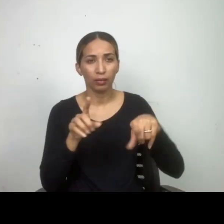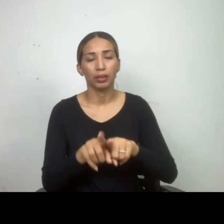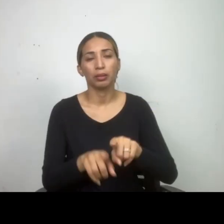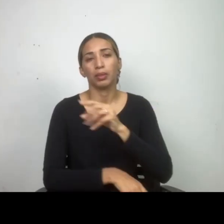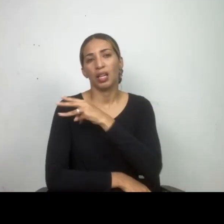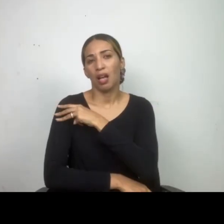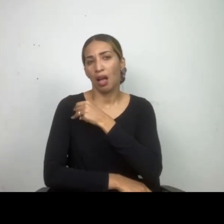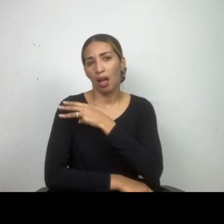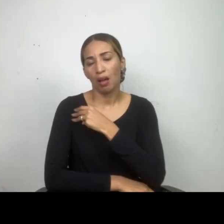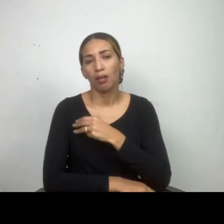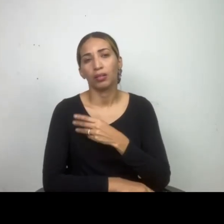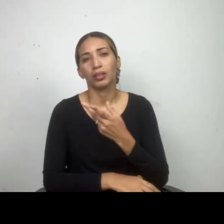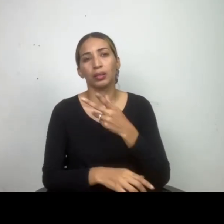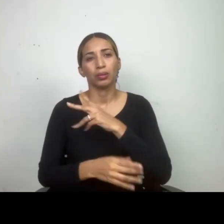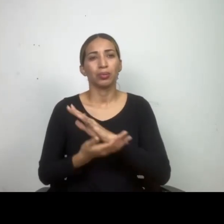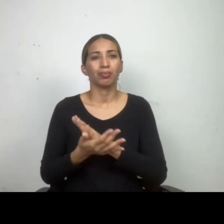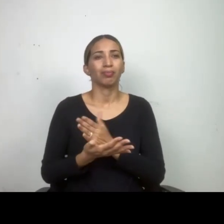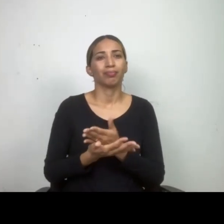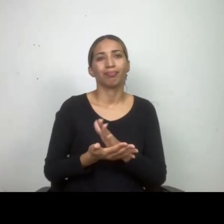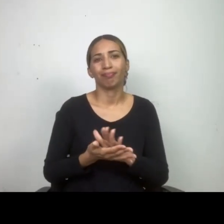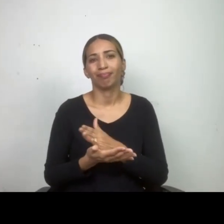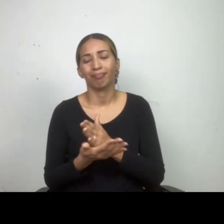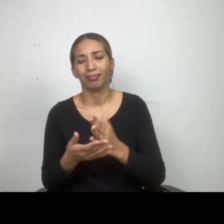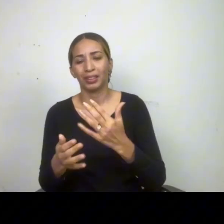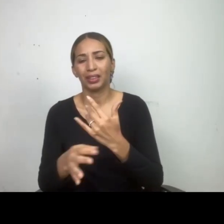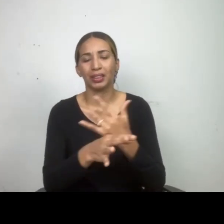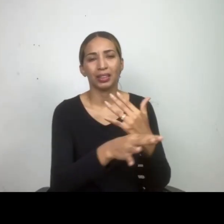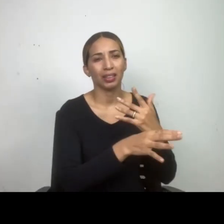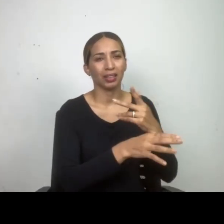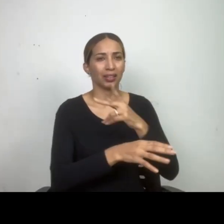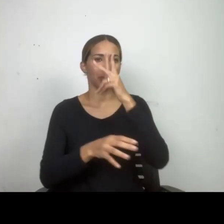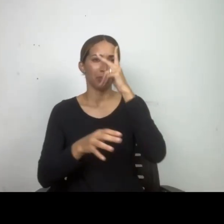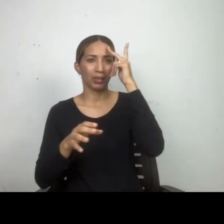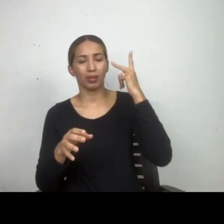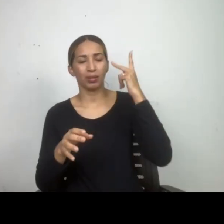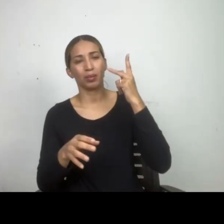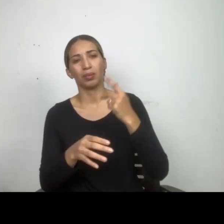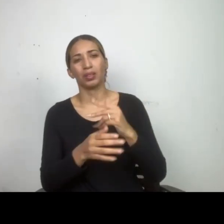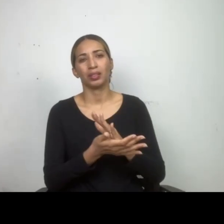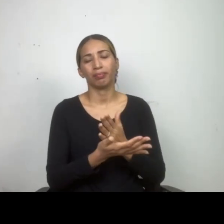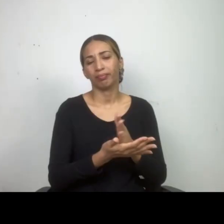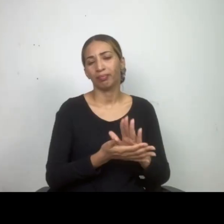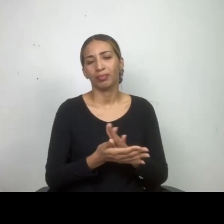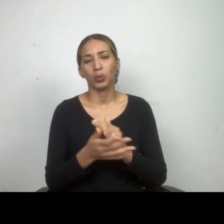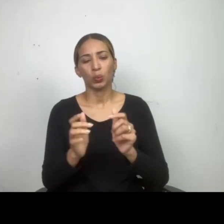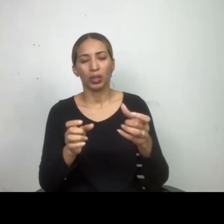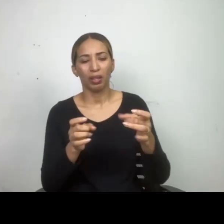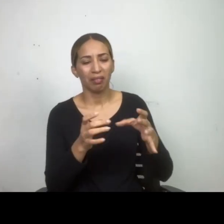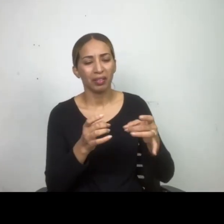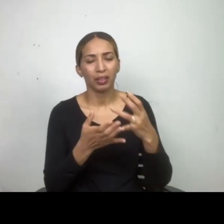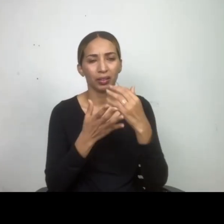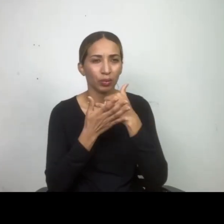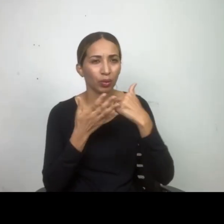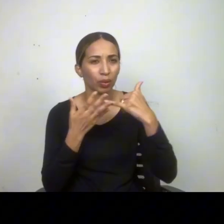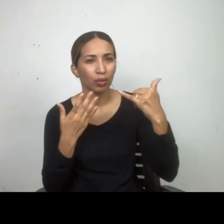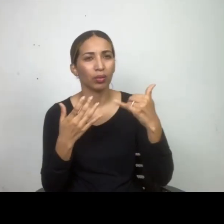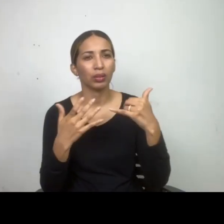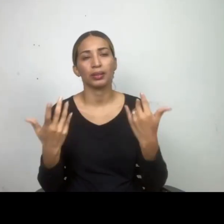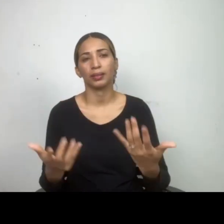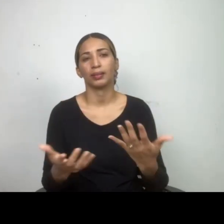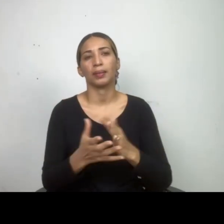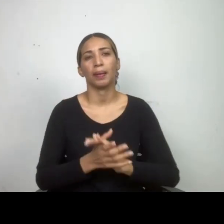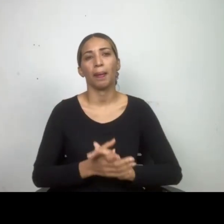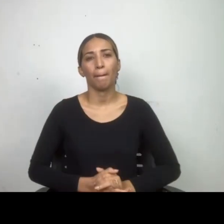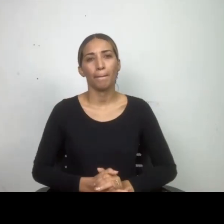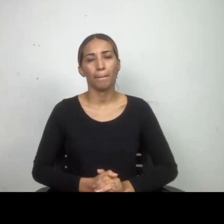incomodar demais, né, as grandes cidades, os grandes centros, com as cracolândias, né, enfim, né, com essa expressão